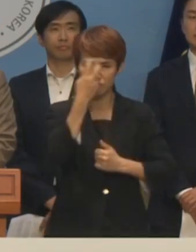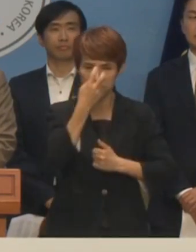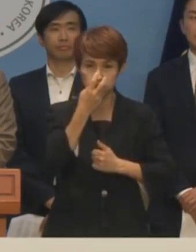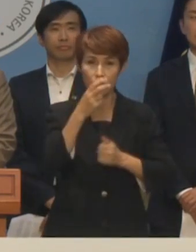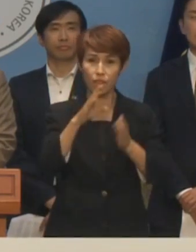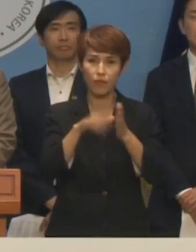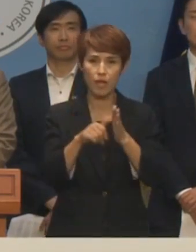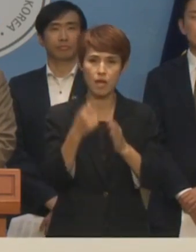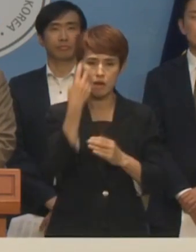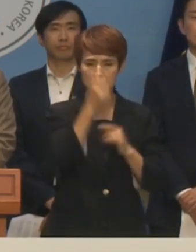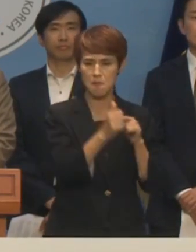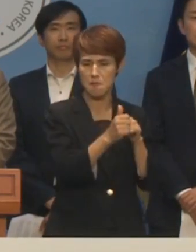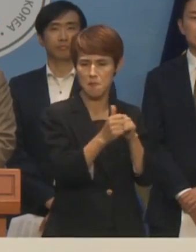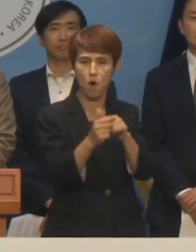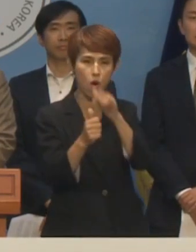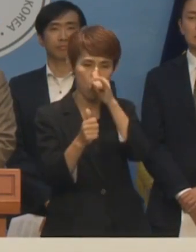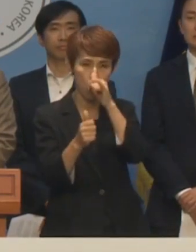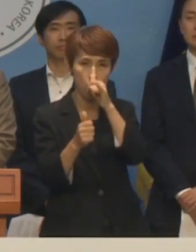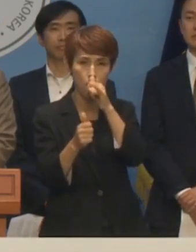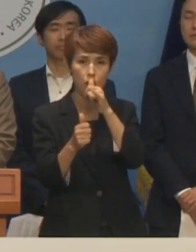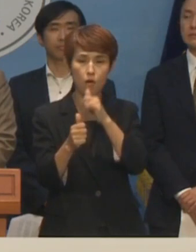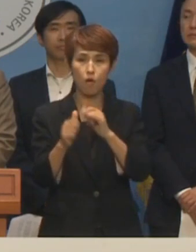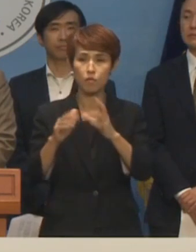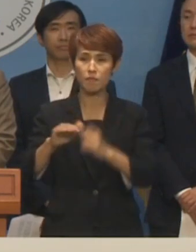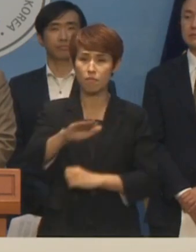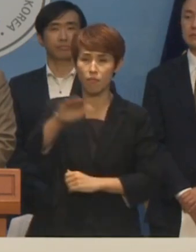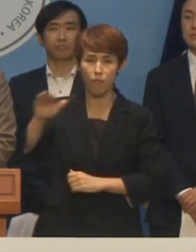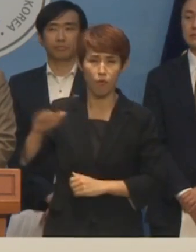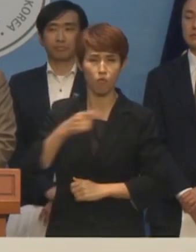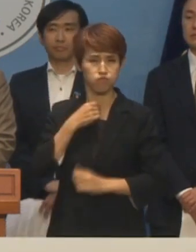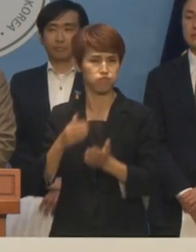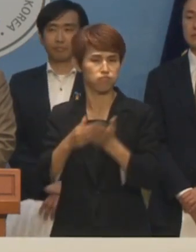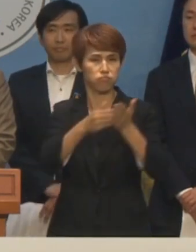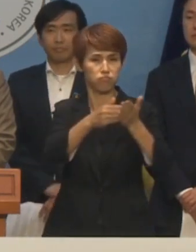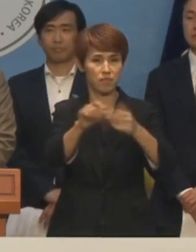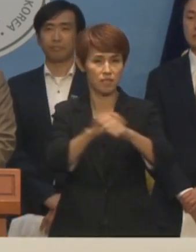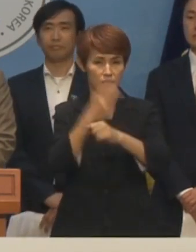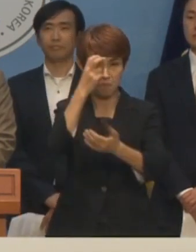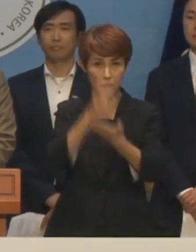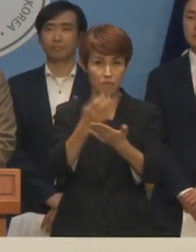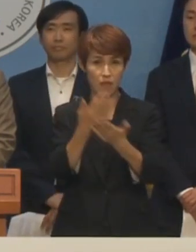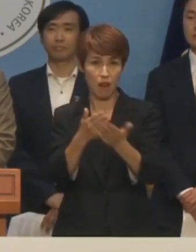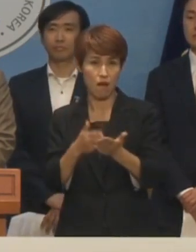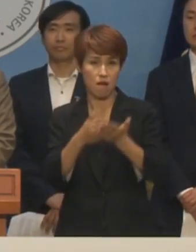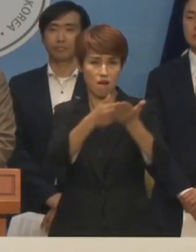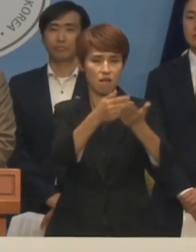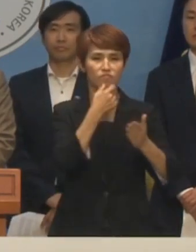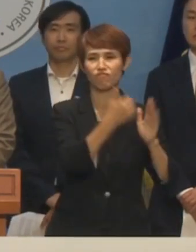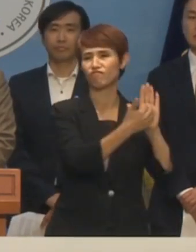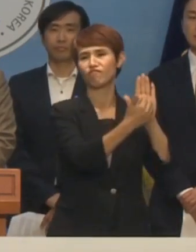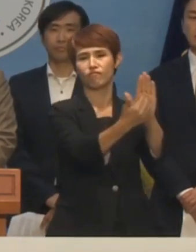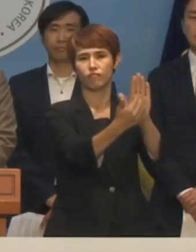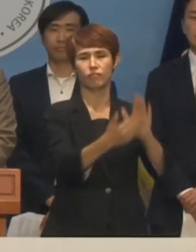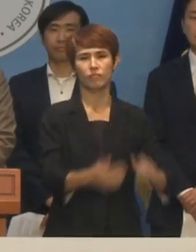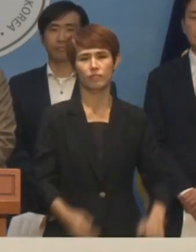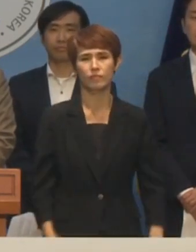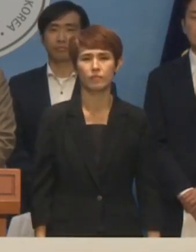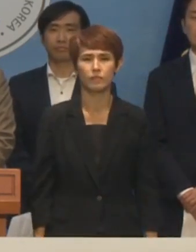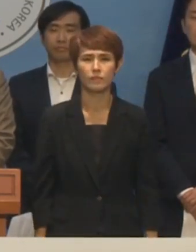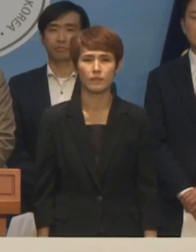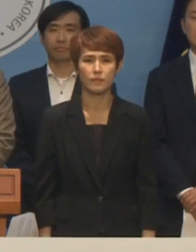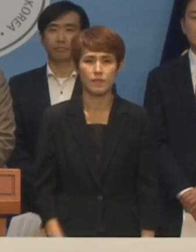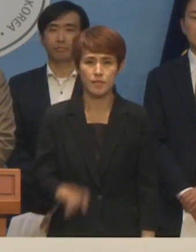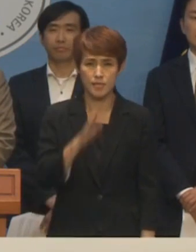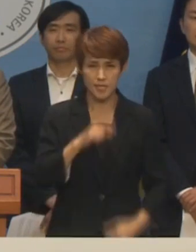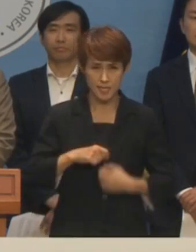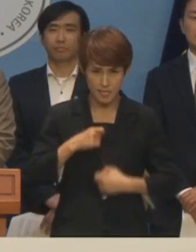외압을 행사하고 70%가 넘는 국민이 요구하는 특검법에 거부권을 행사하며 답을 회피하고 있습니다. 진리는